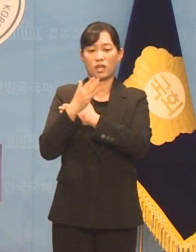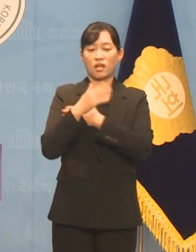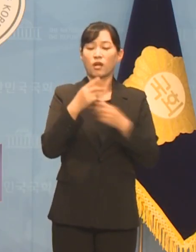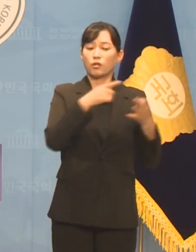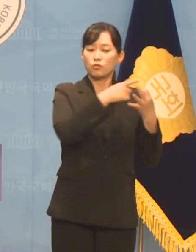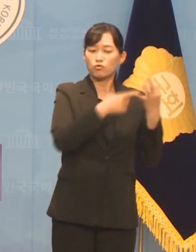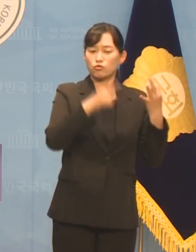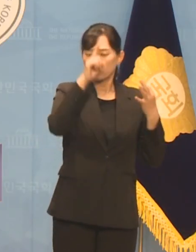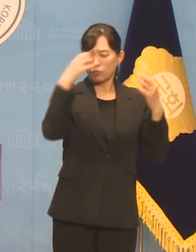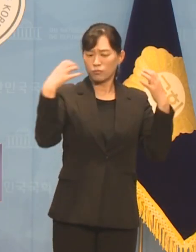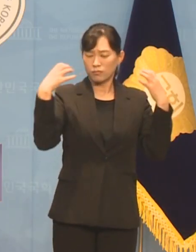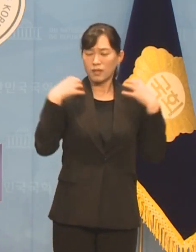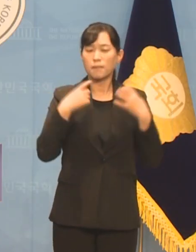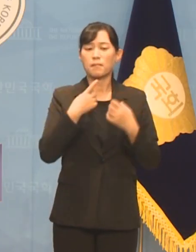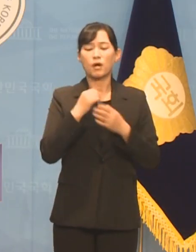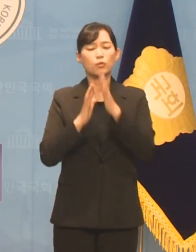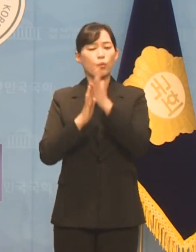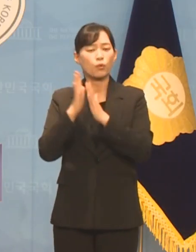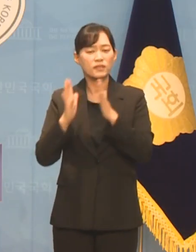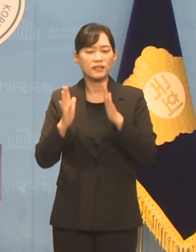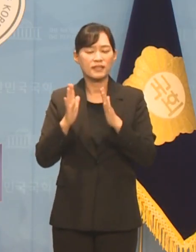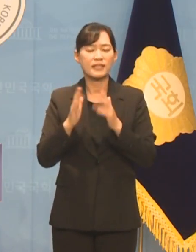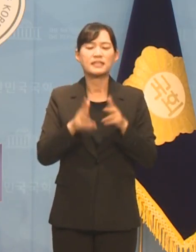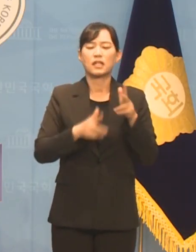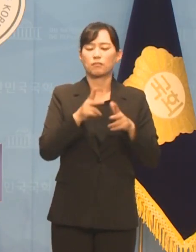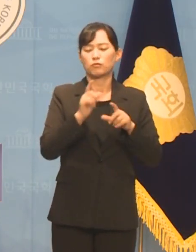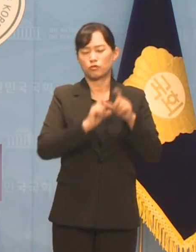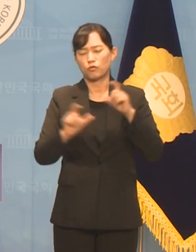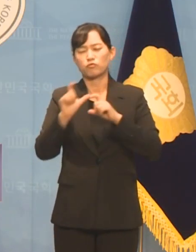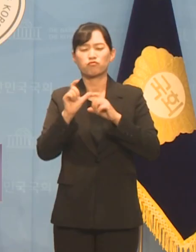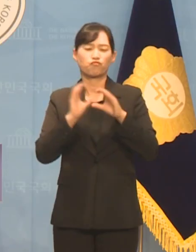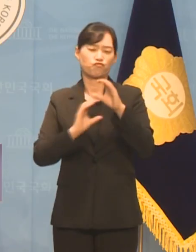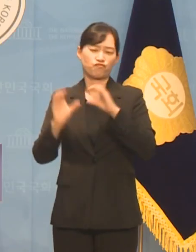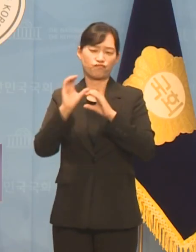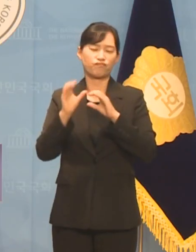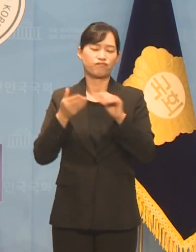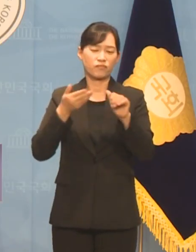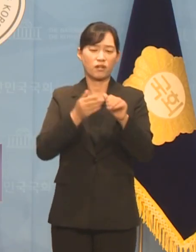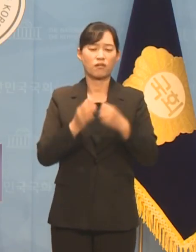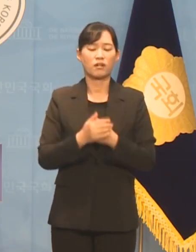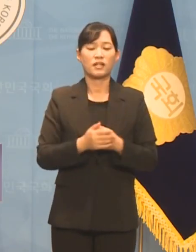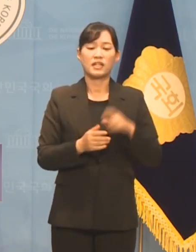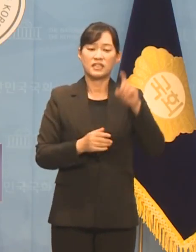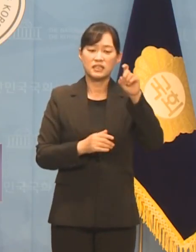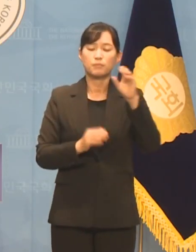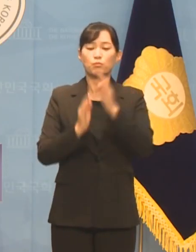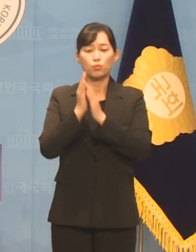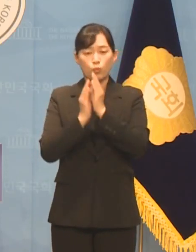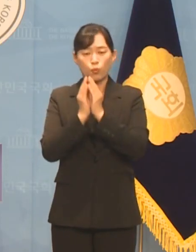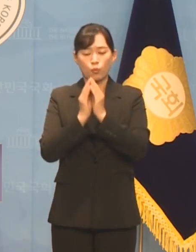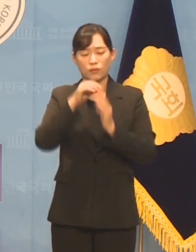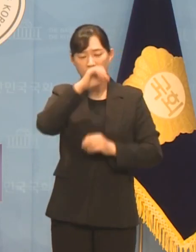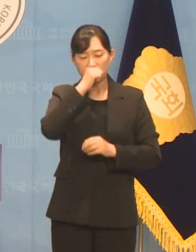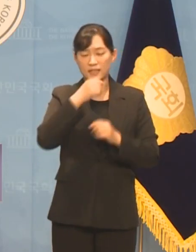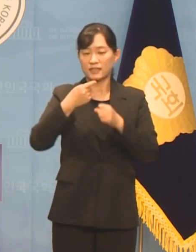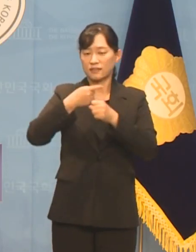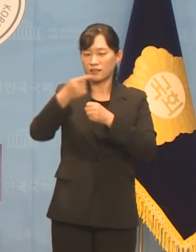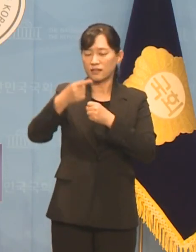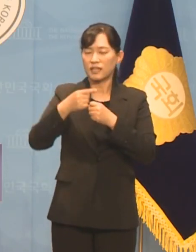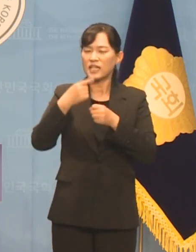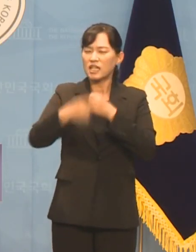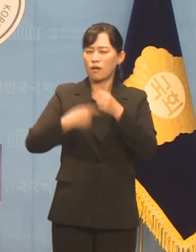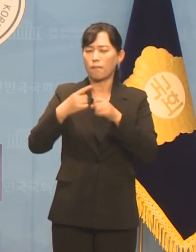정부에서 후퇴한 녹색 산업 투자를 복원하겠습니다. 2025년 기준 10조 원인 녹색 산업 예산을 매년 1조